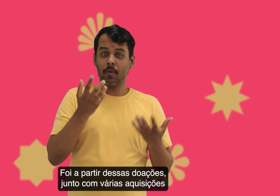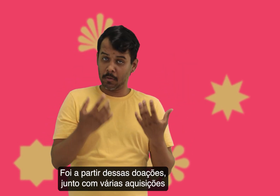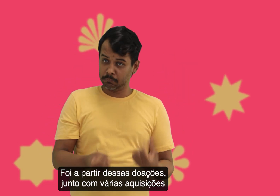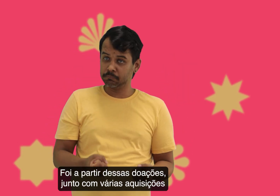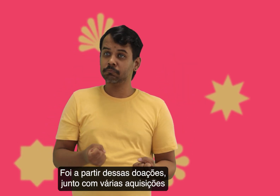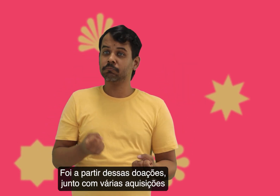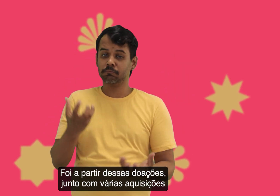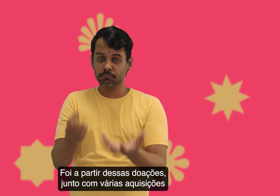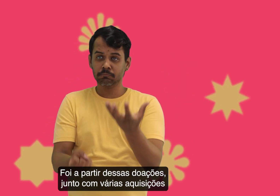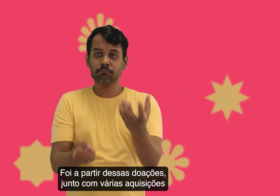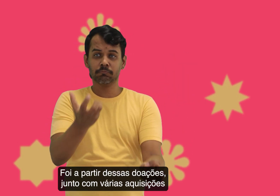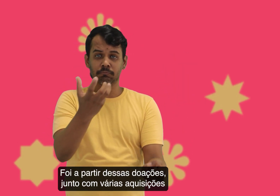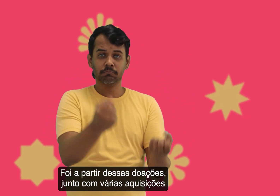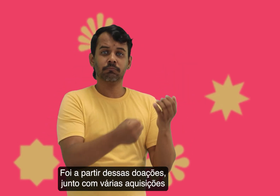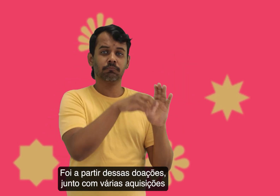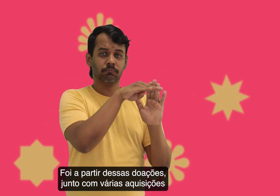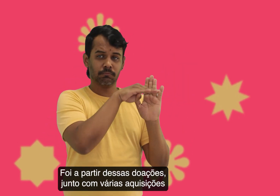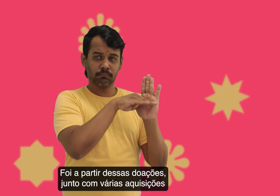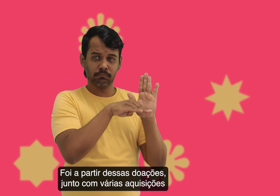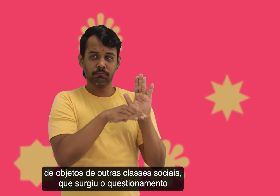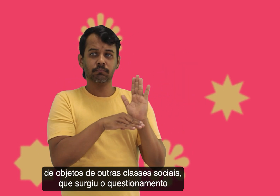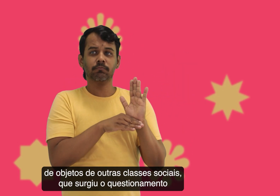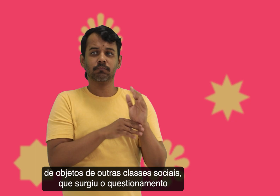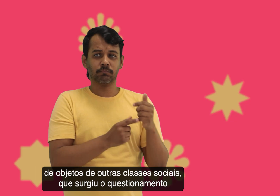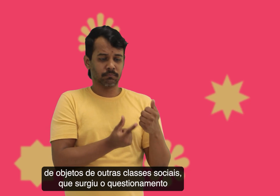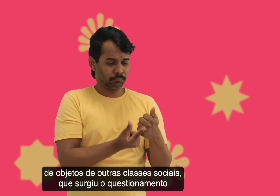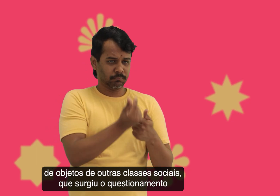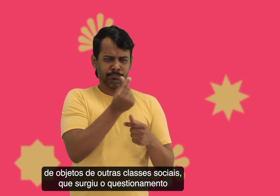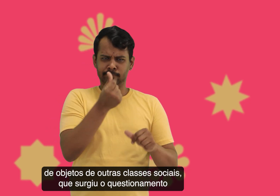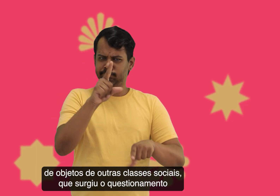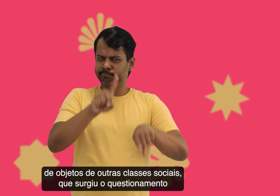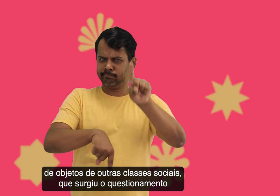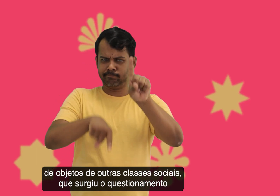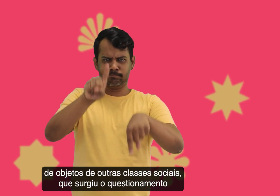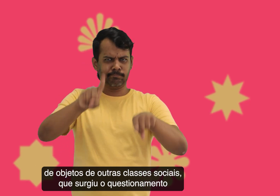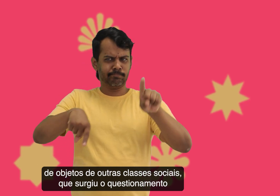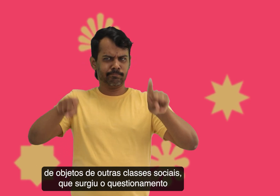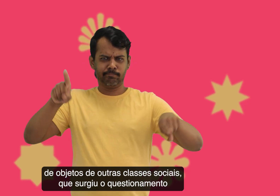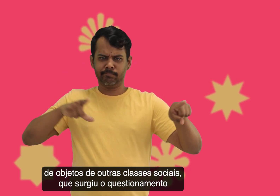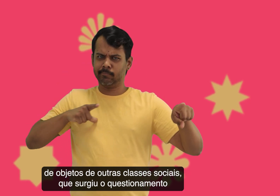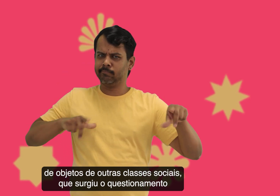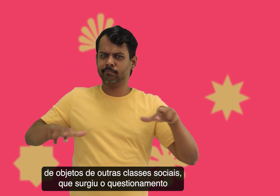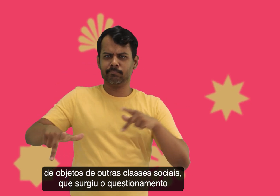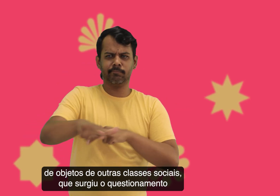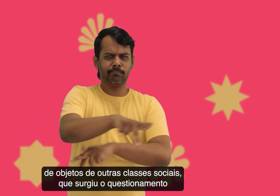dessas doações, junto com várias aquisições de objetos de outras classes sociais, que surgiu o